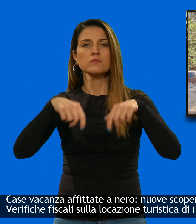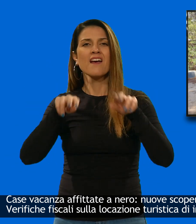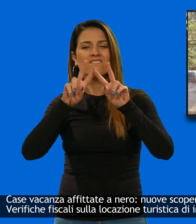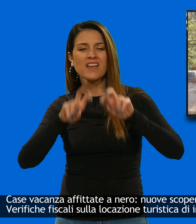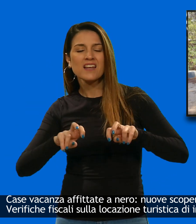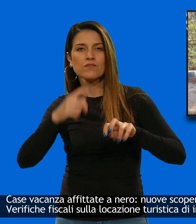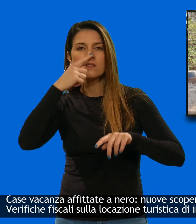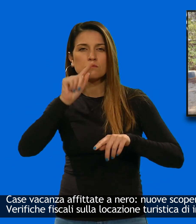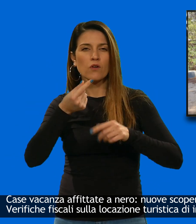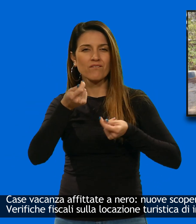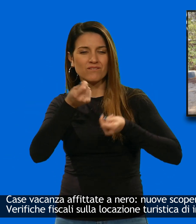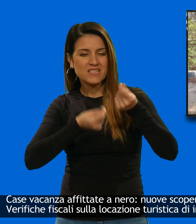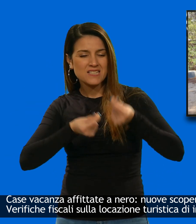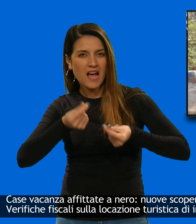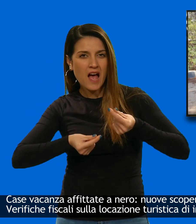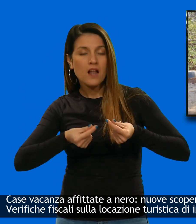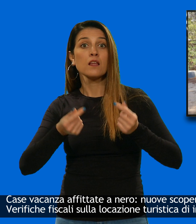turistica di immobili a Porto Cesareo